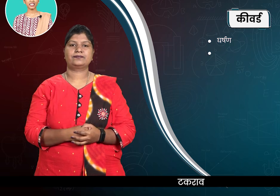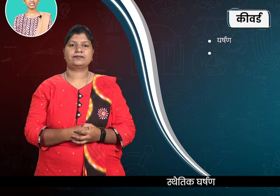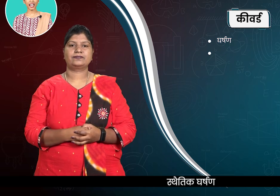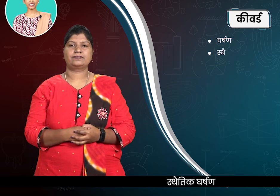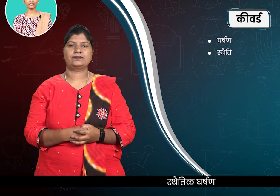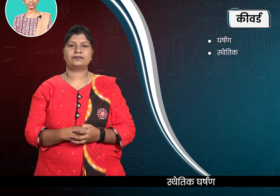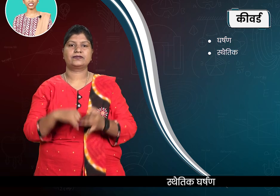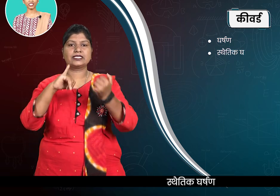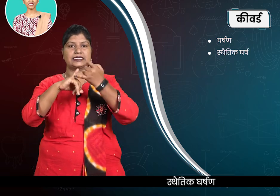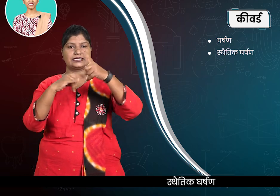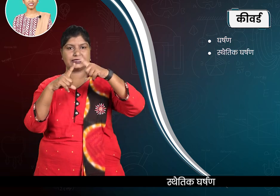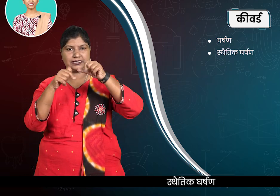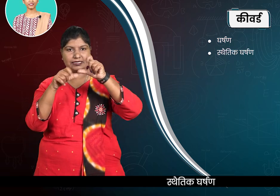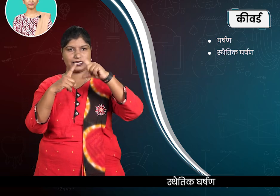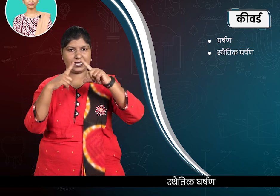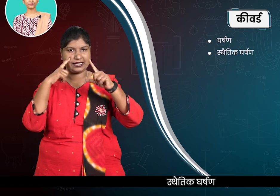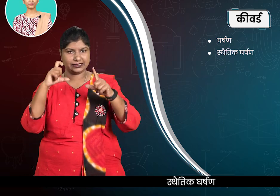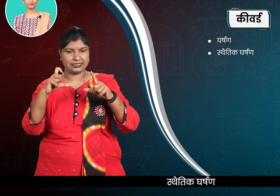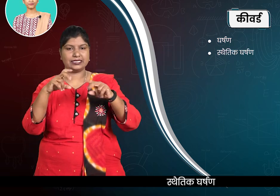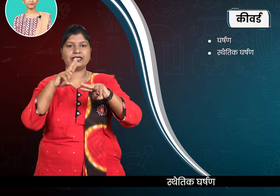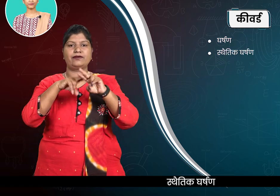स्तैतिक घर्षन